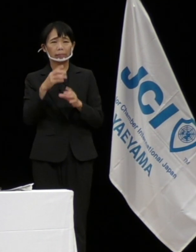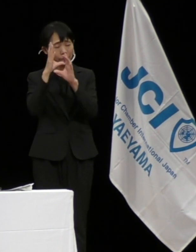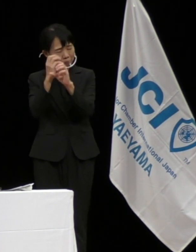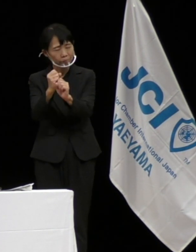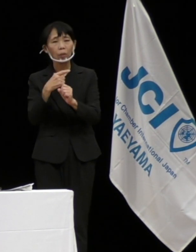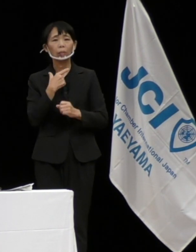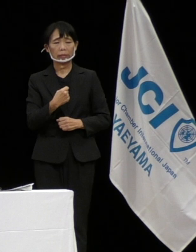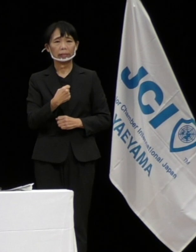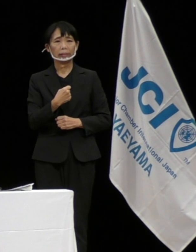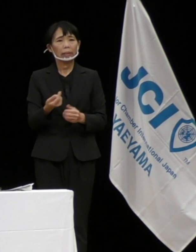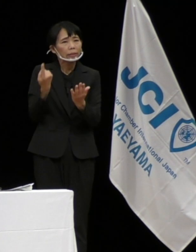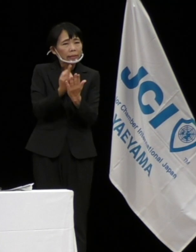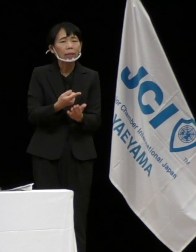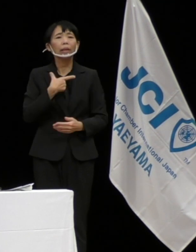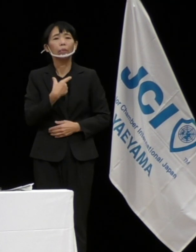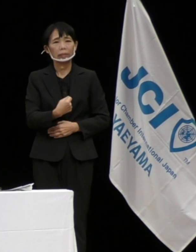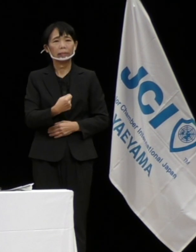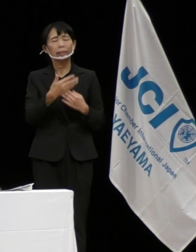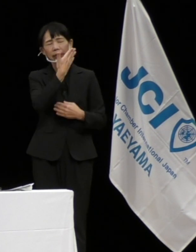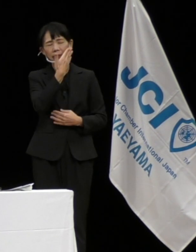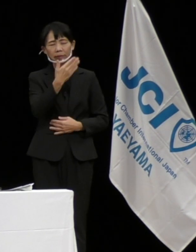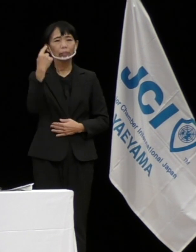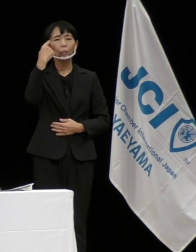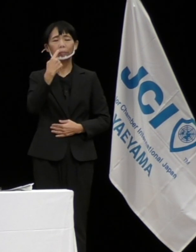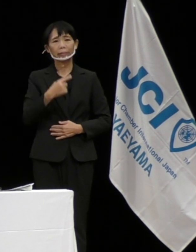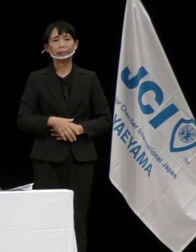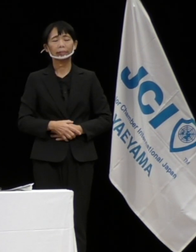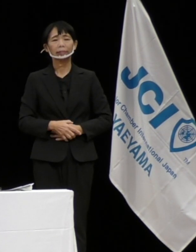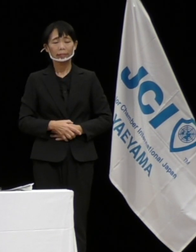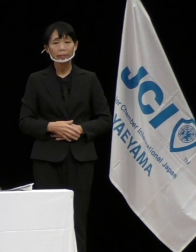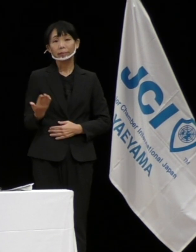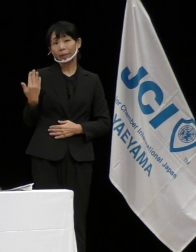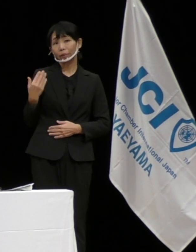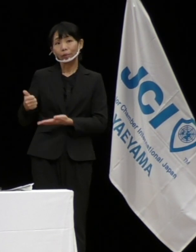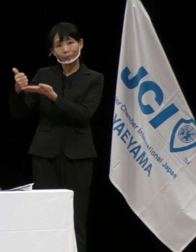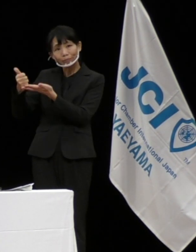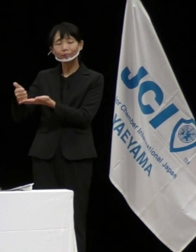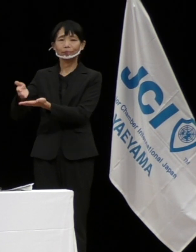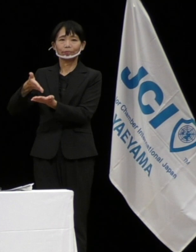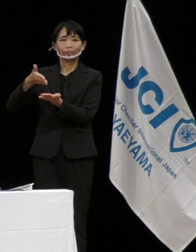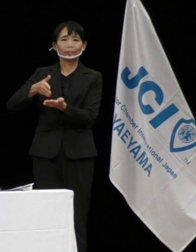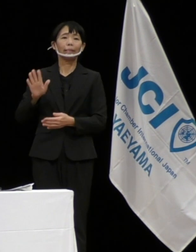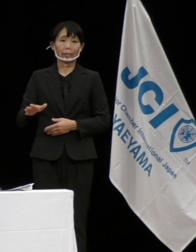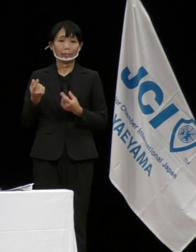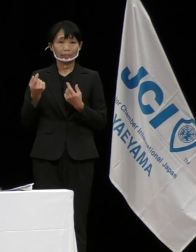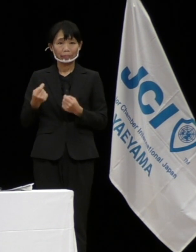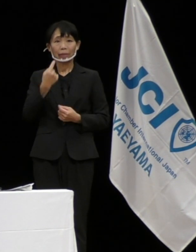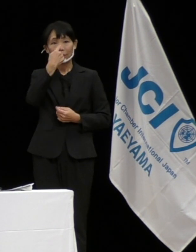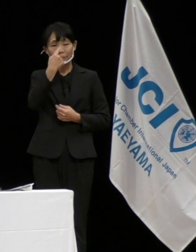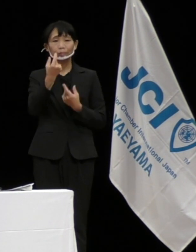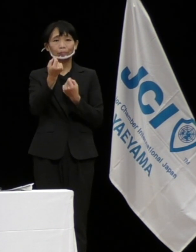このことは大変重要かなというふうに思っています先ほどとリタさんの方からもありましたように私人も